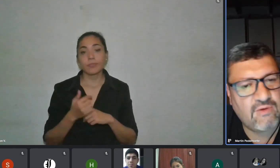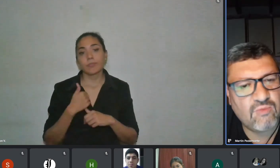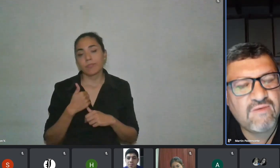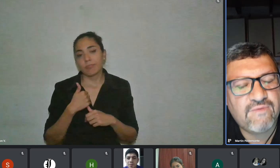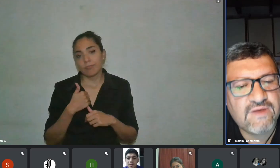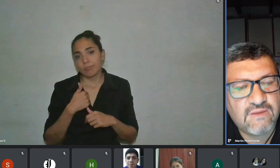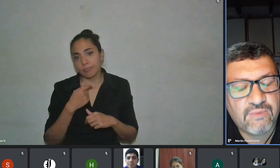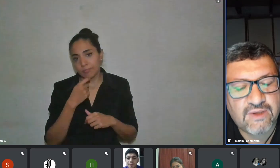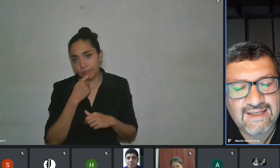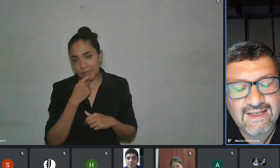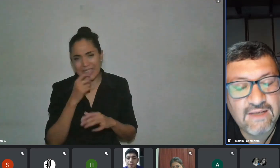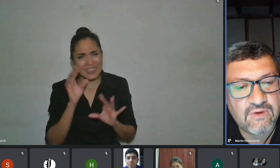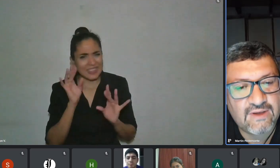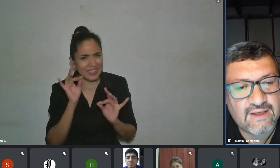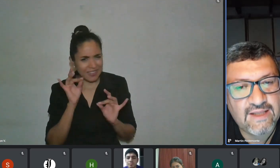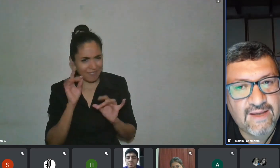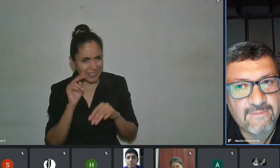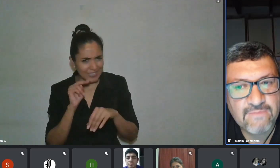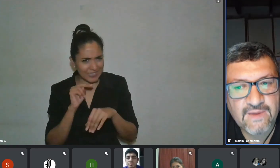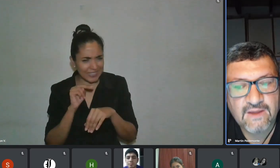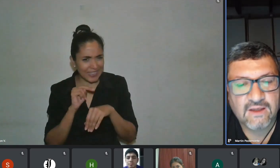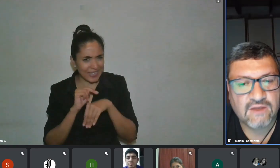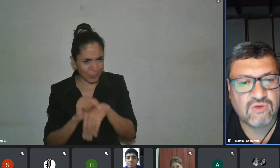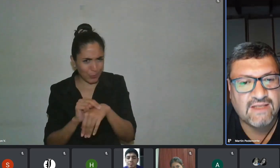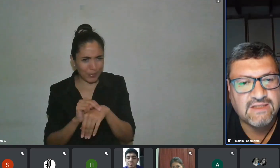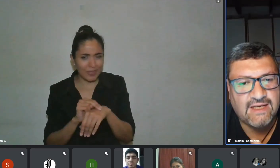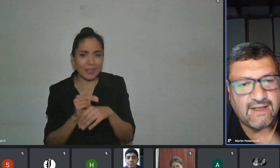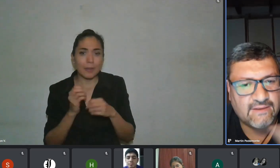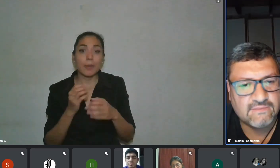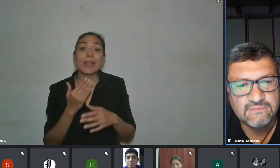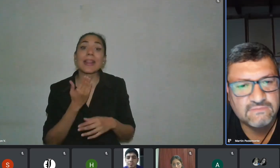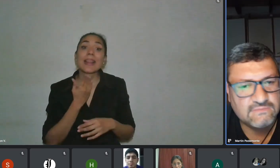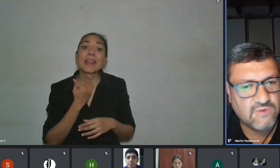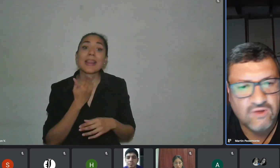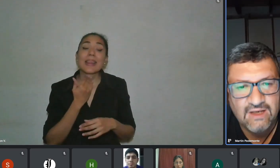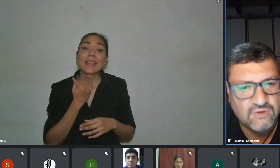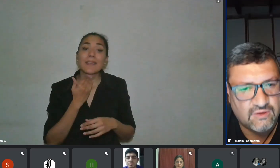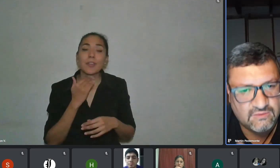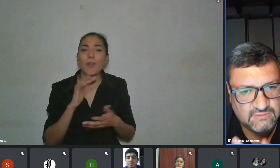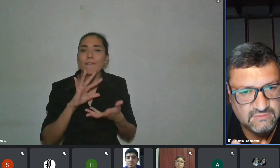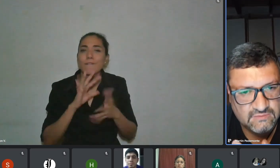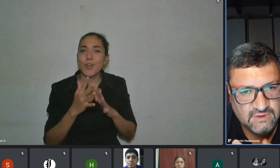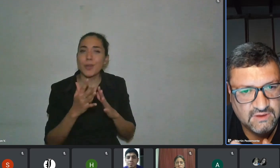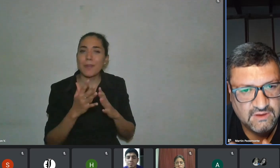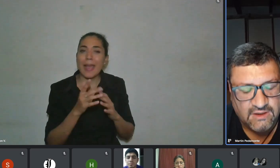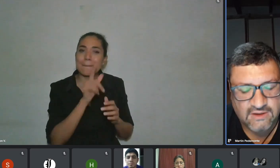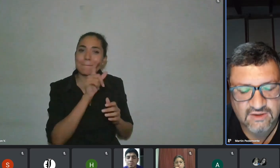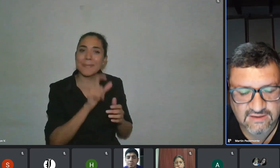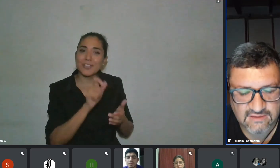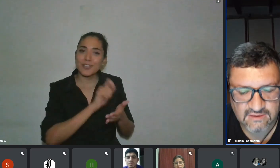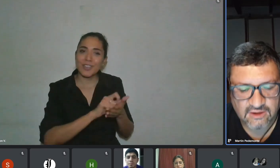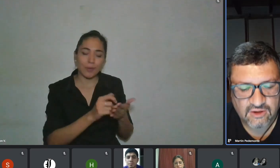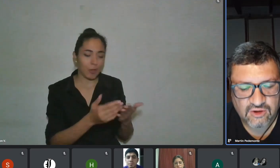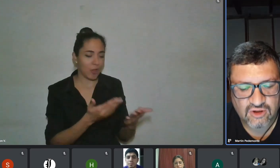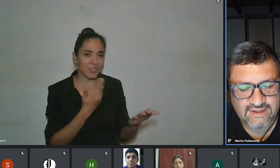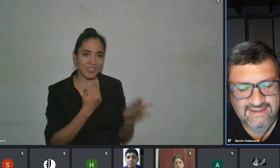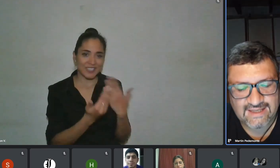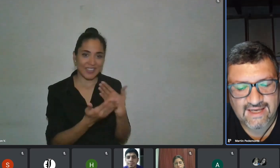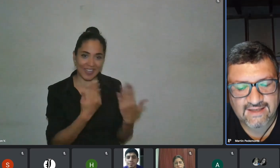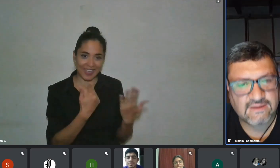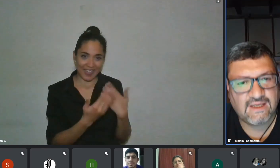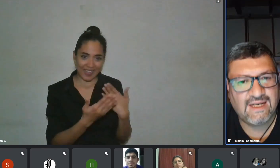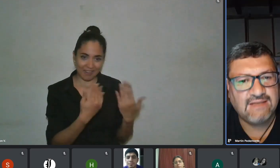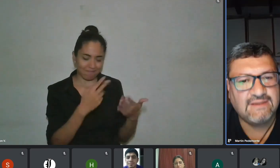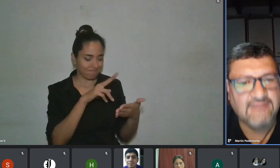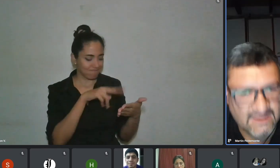recomendar libros es muy difícil, porque el libro en realidad es una charla con el autor. Entonces, yo lo que te